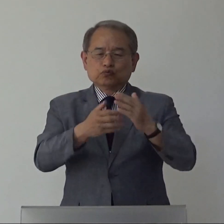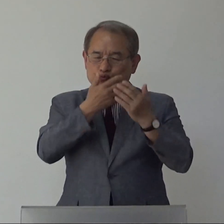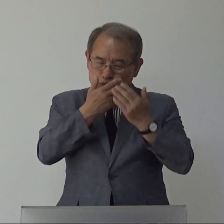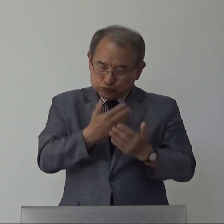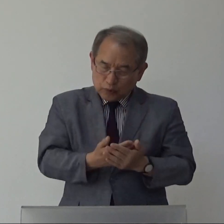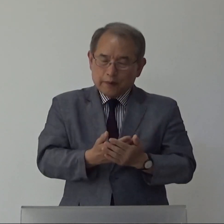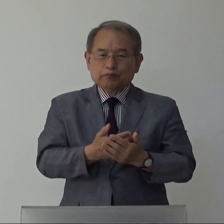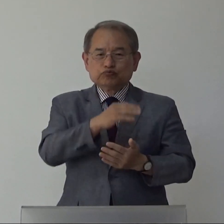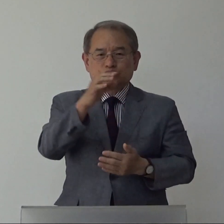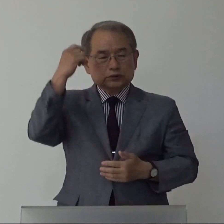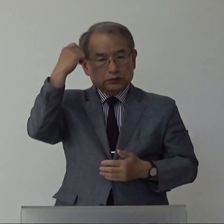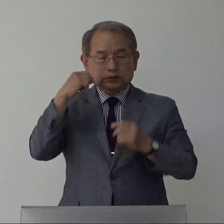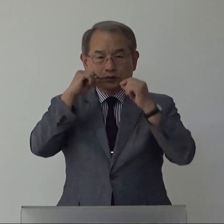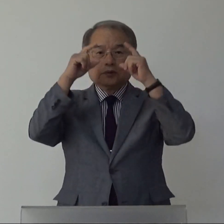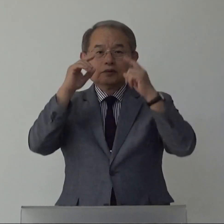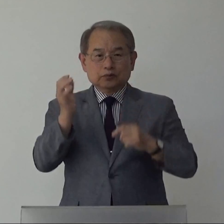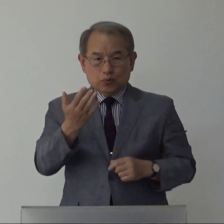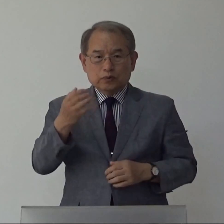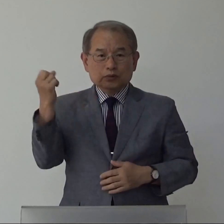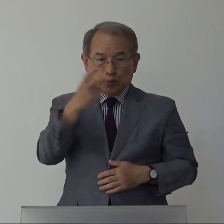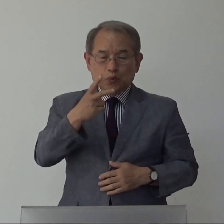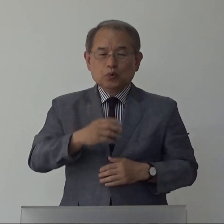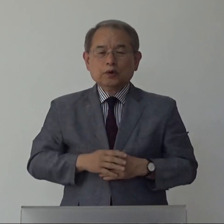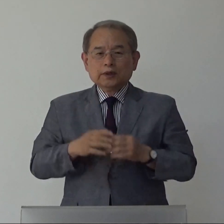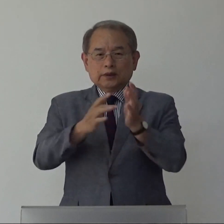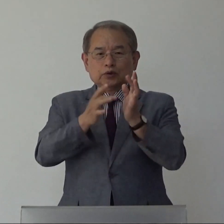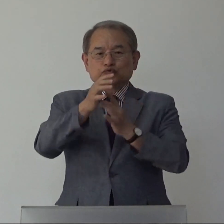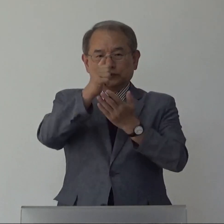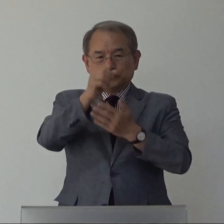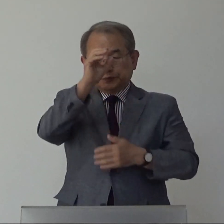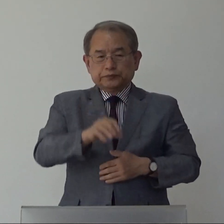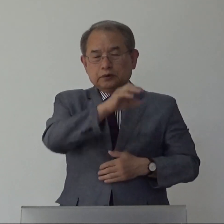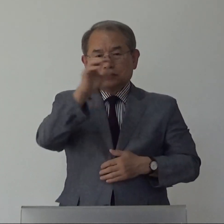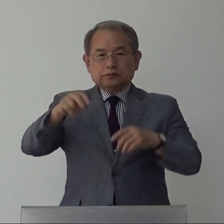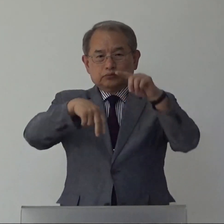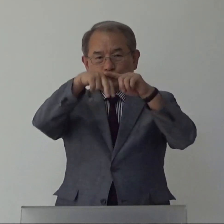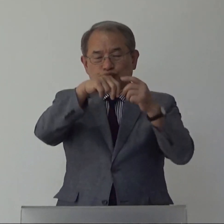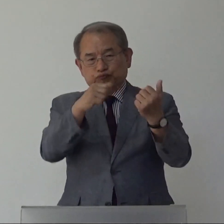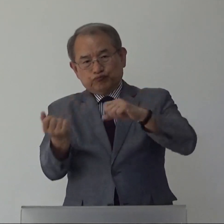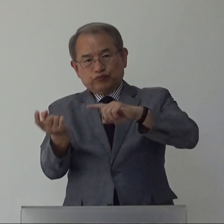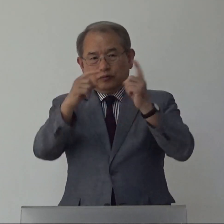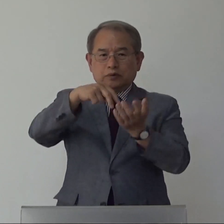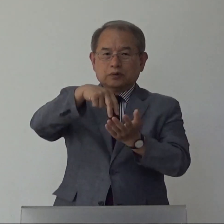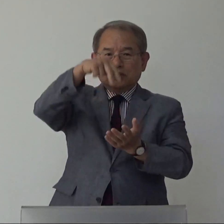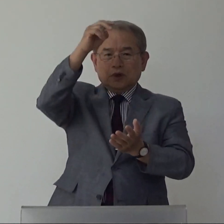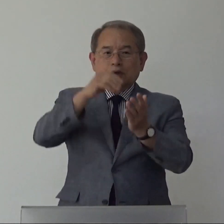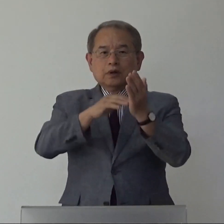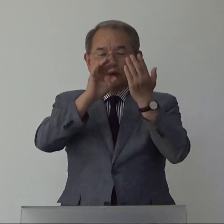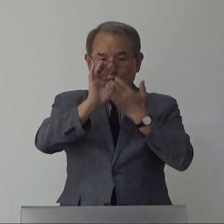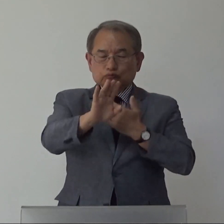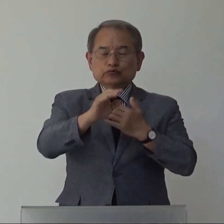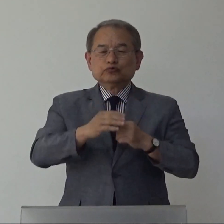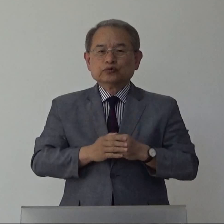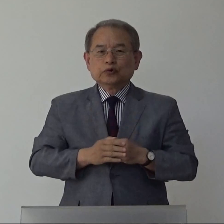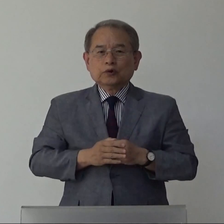가정을 이루시고 자녀를 주시며 가정을 이루게 하셨습니다. 또 예수님의